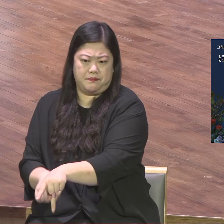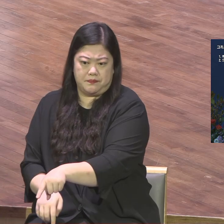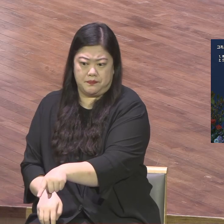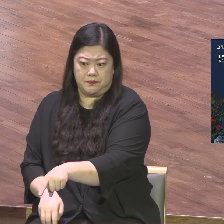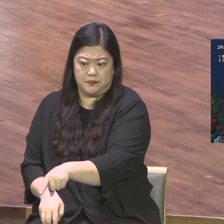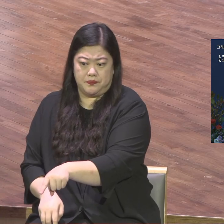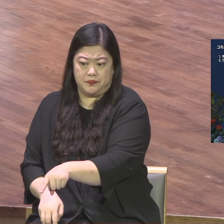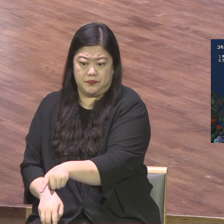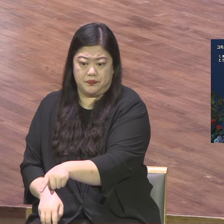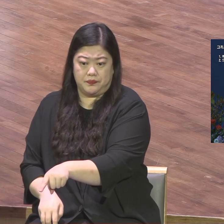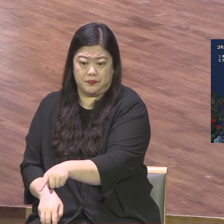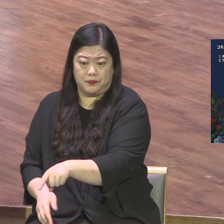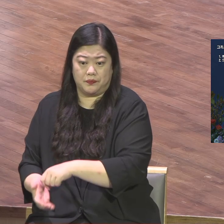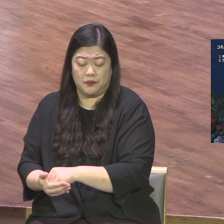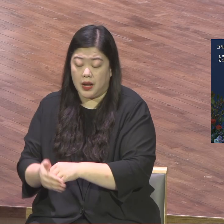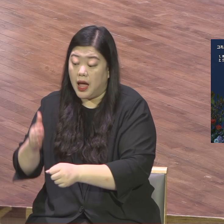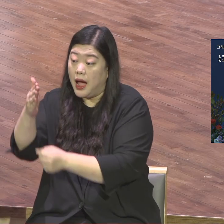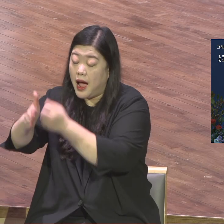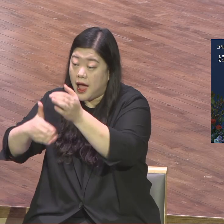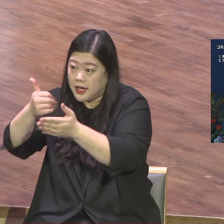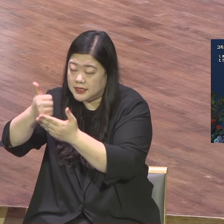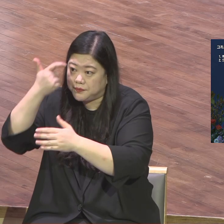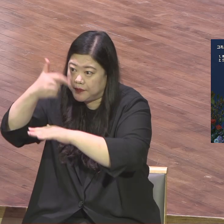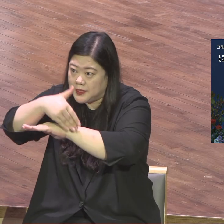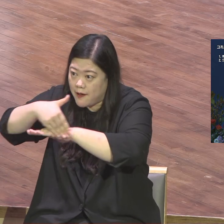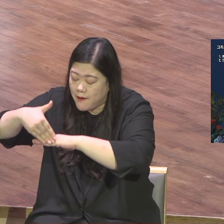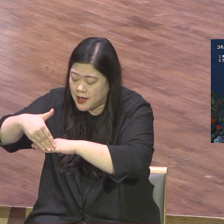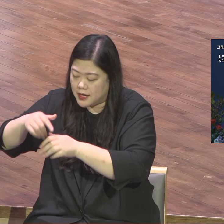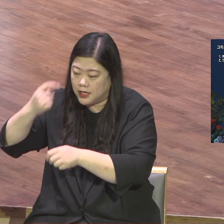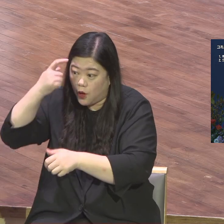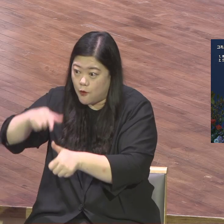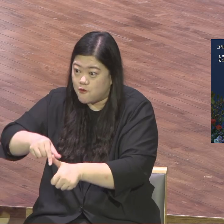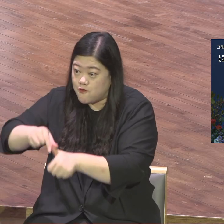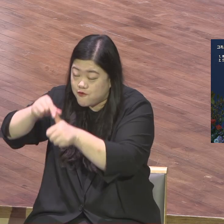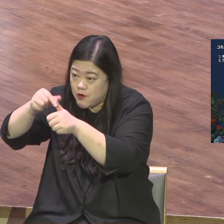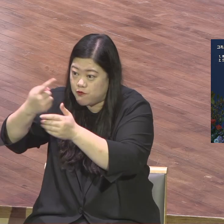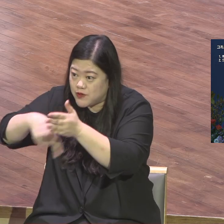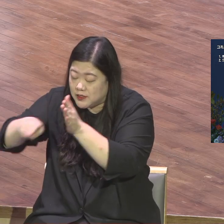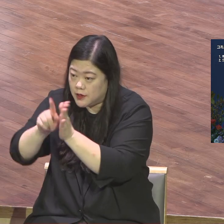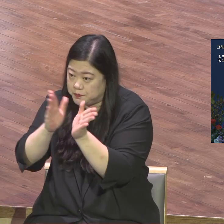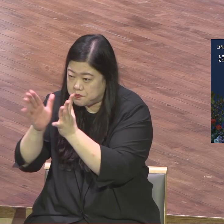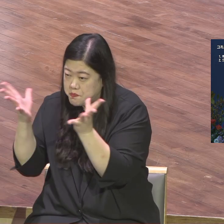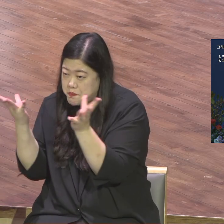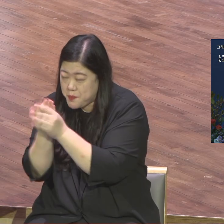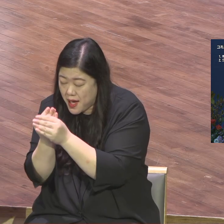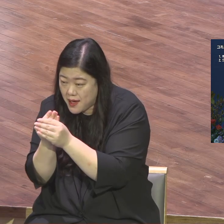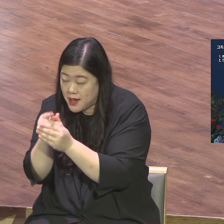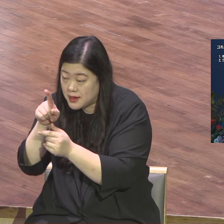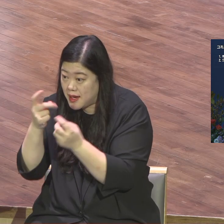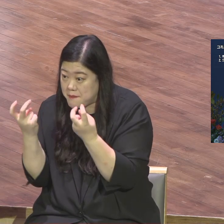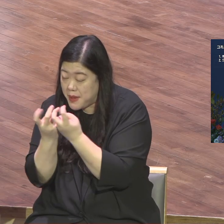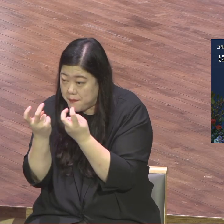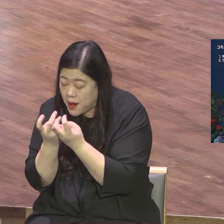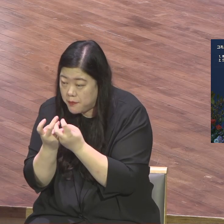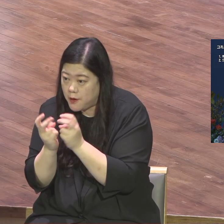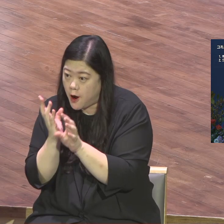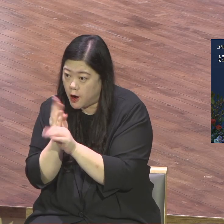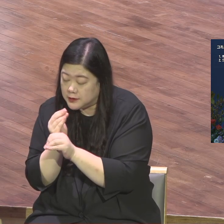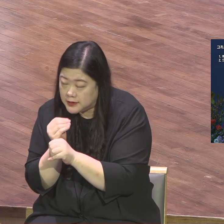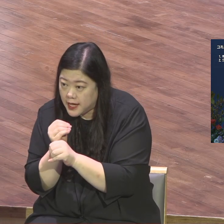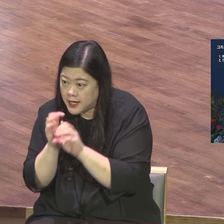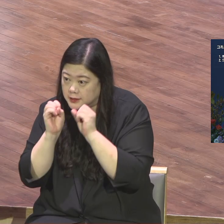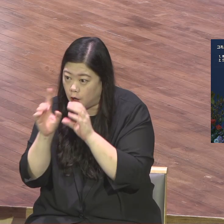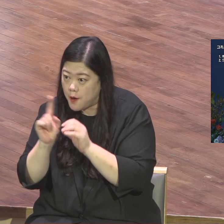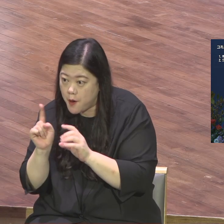어떻게 구속사 성취를 하는가, 얼마나 많은 사람을 구원하는가, 다 관객들이에요. 천사고